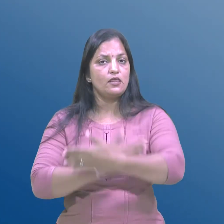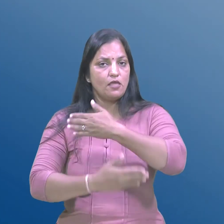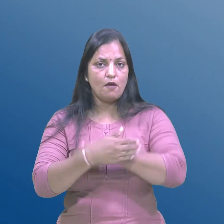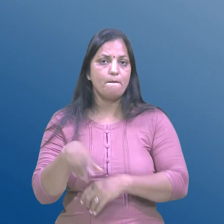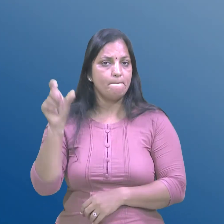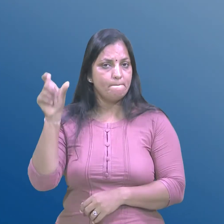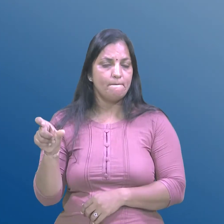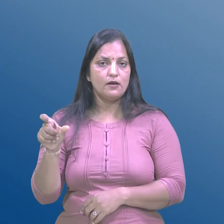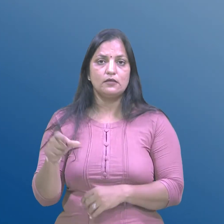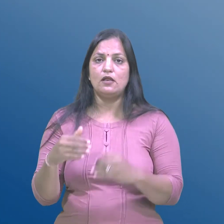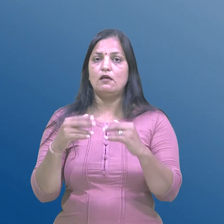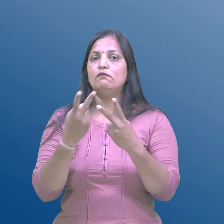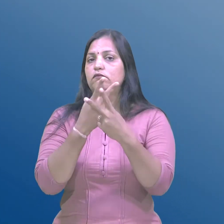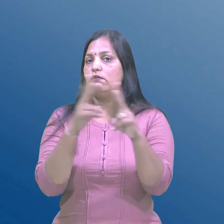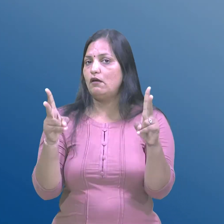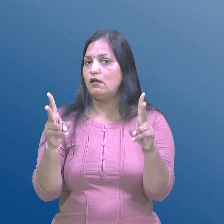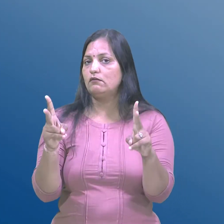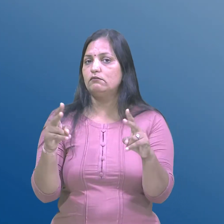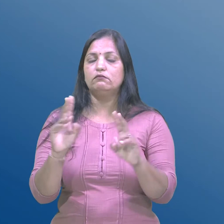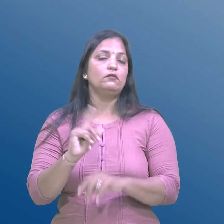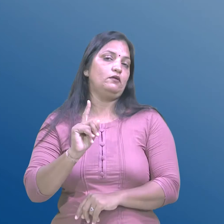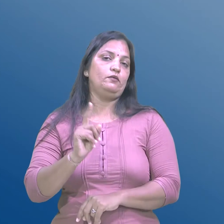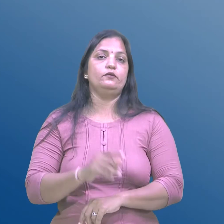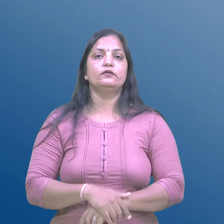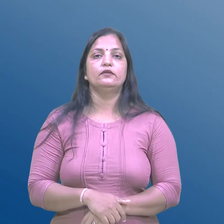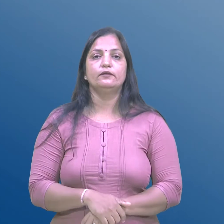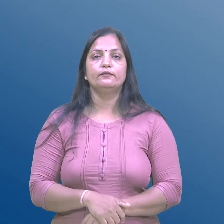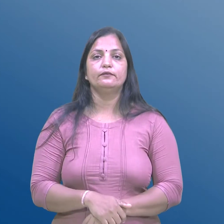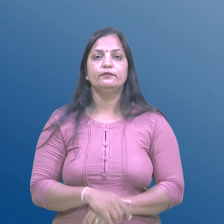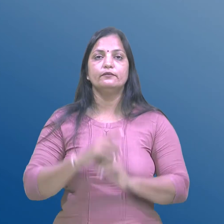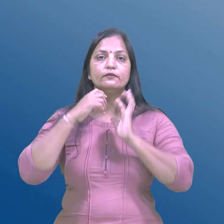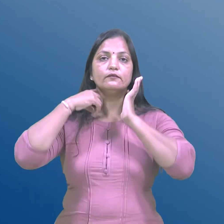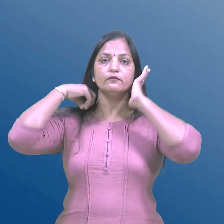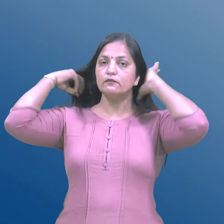ભેદભાવ કરવામાં આવશે નહીં. ચોથું,